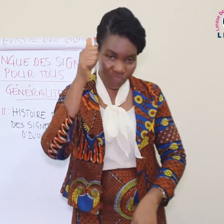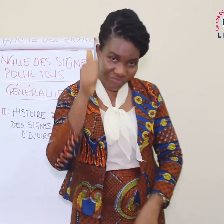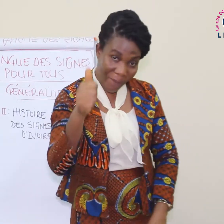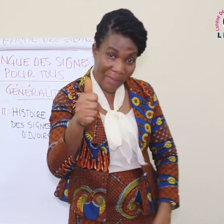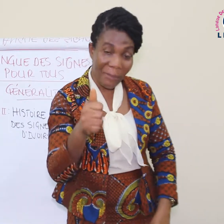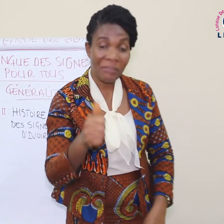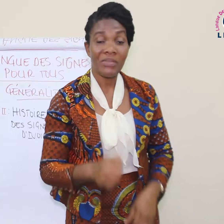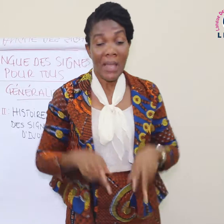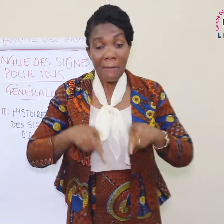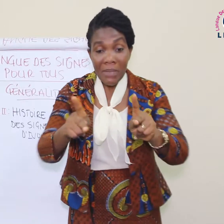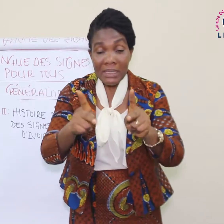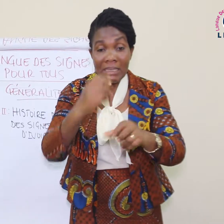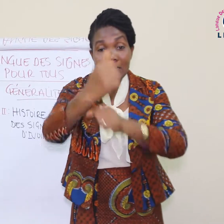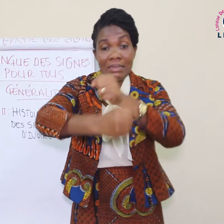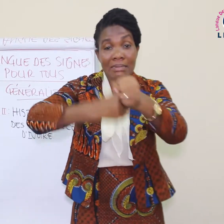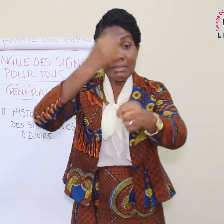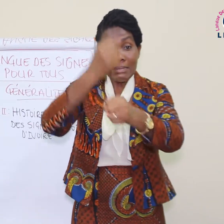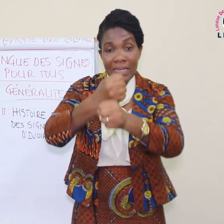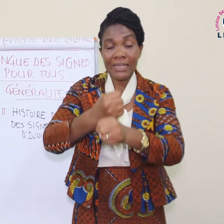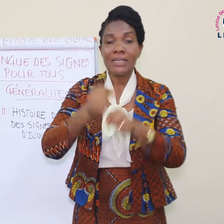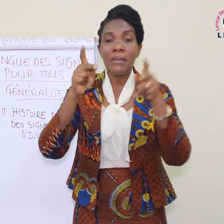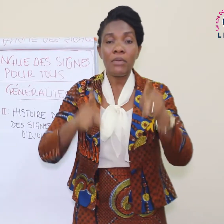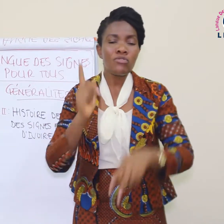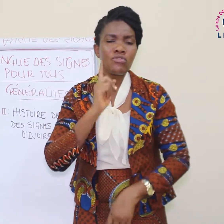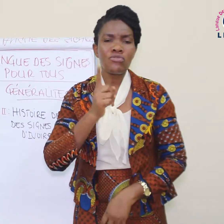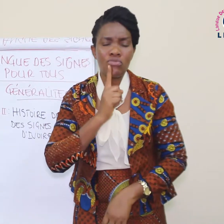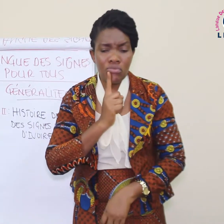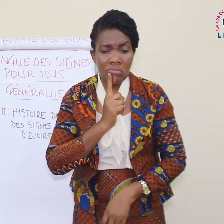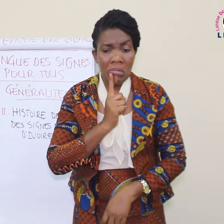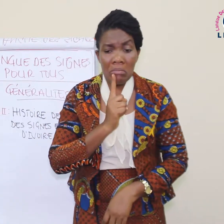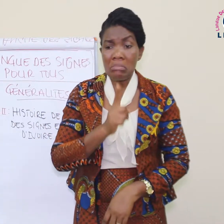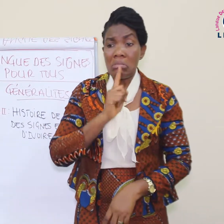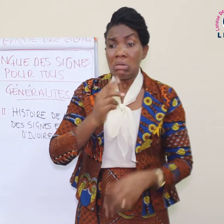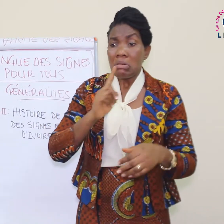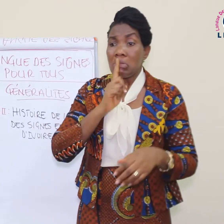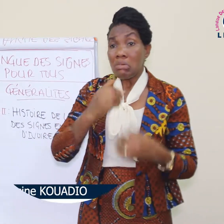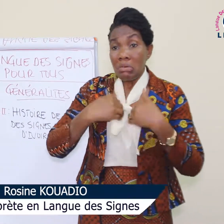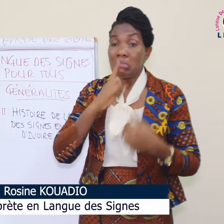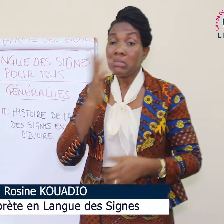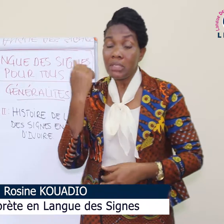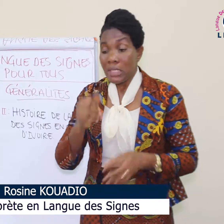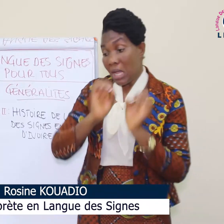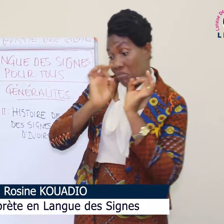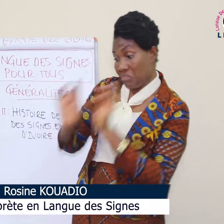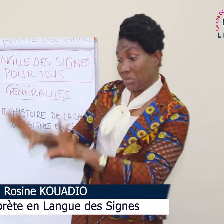Pendant des siècles, des personnes sourdes ont été laissées pour compte et considérées par la